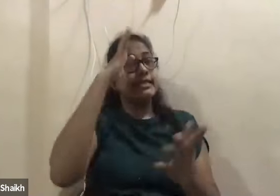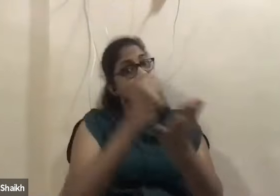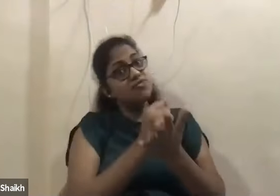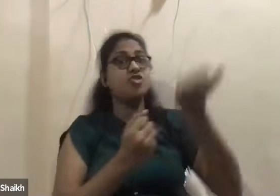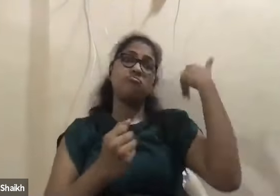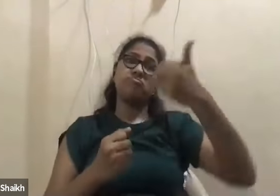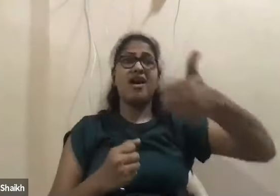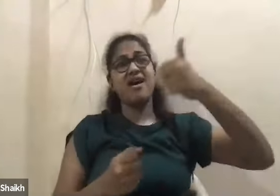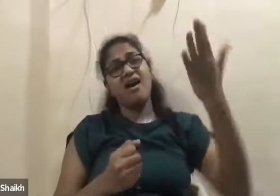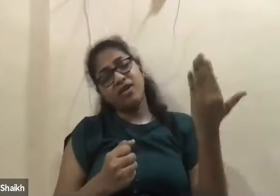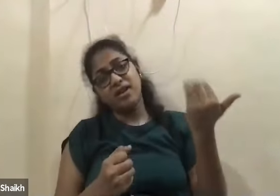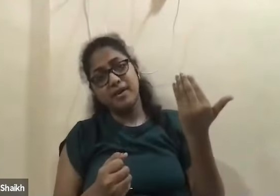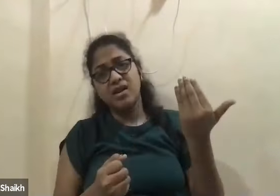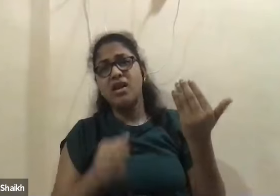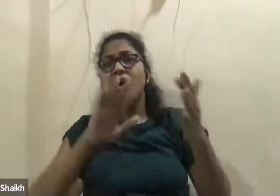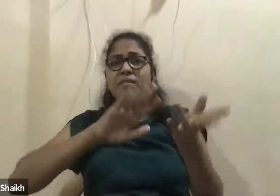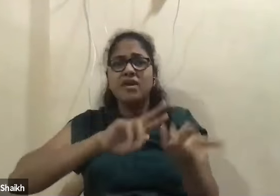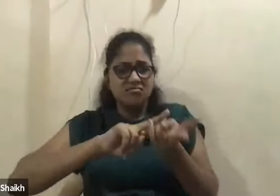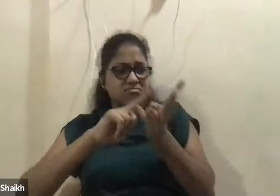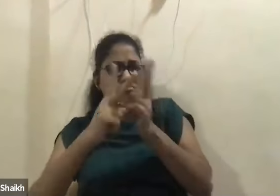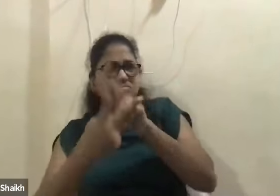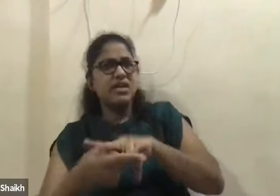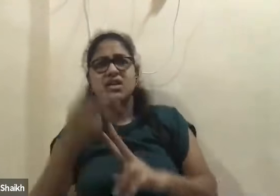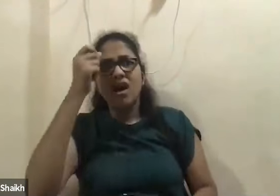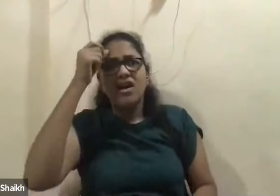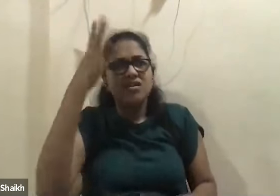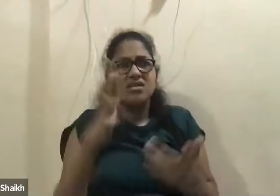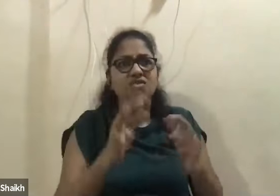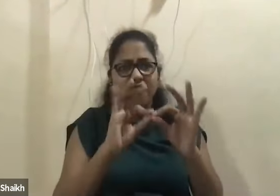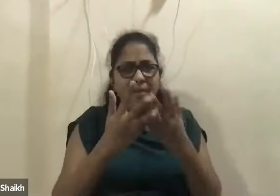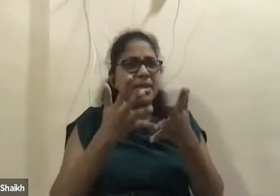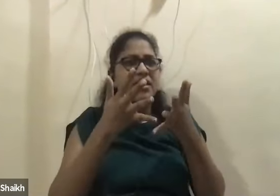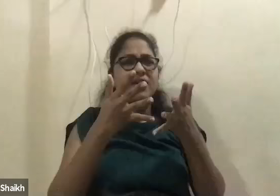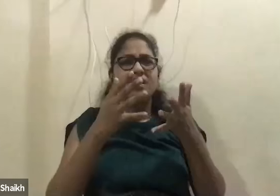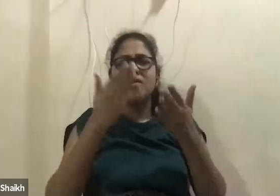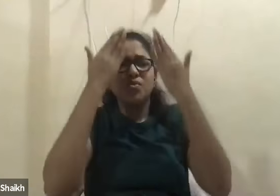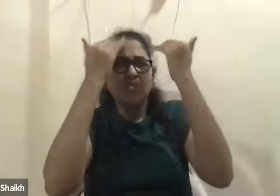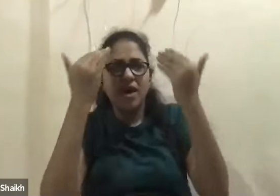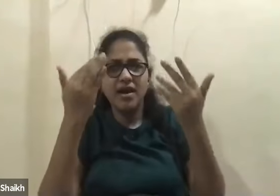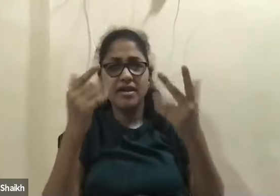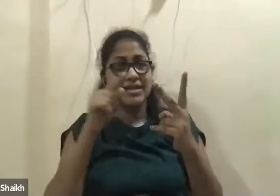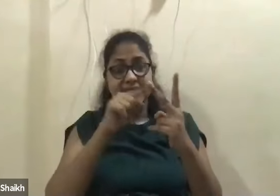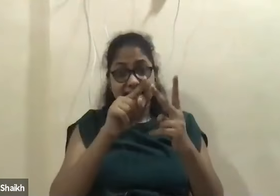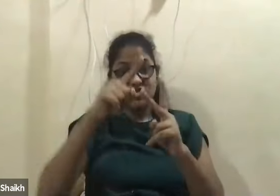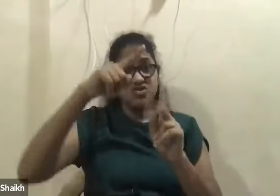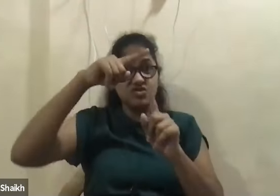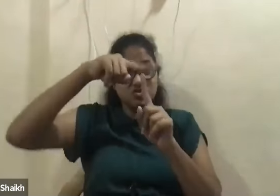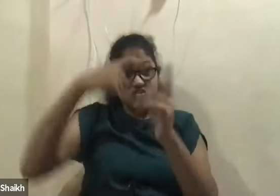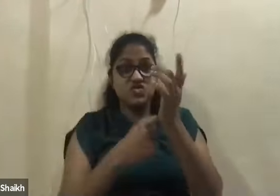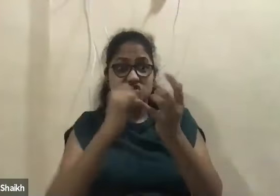not understand why his family was doing this to him. And ये जो stress था ना बहुत जबरदस्त था, that they could not see.